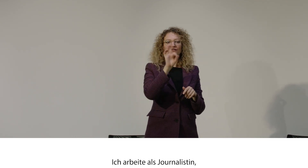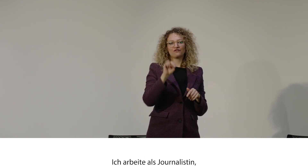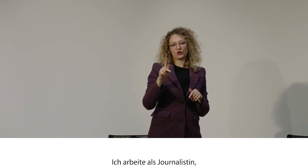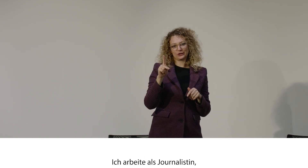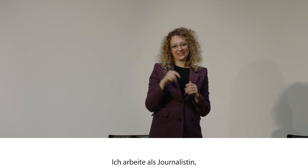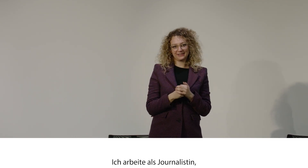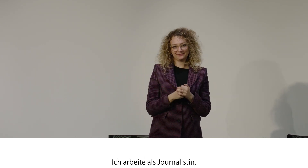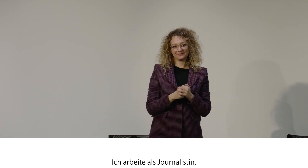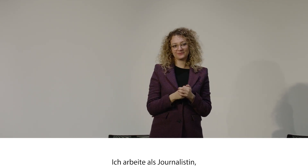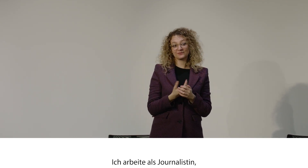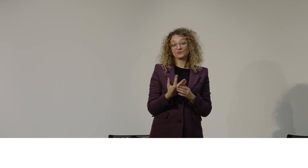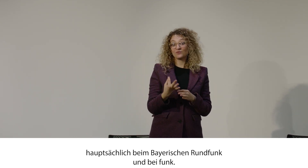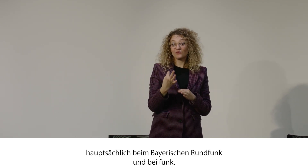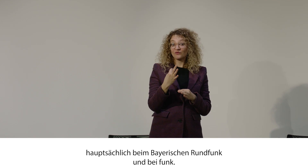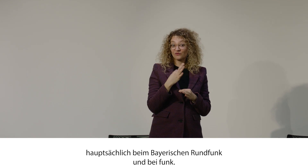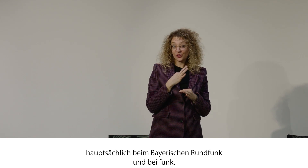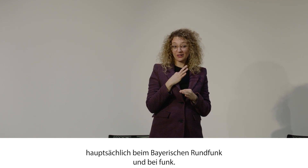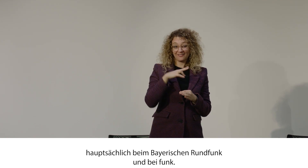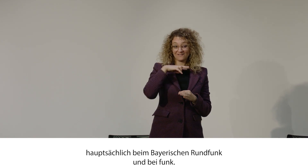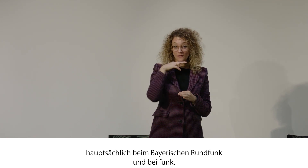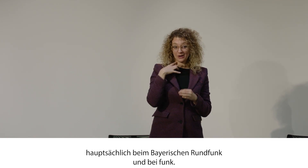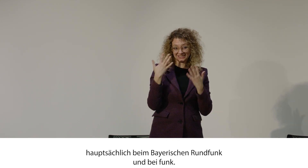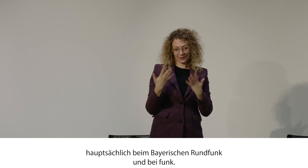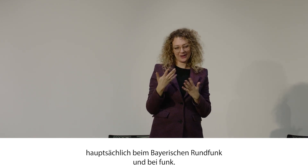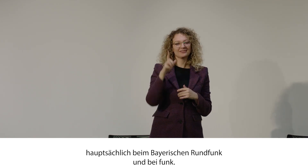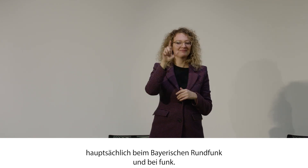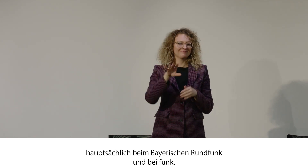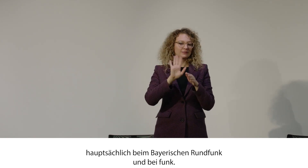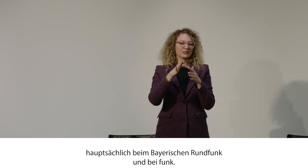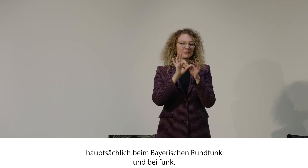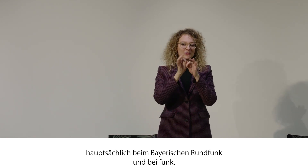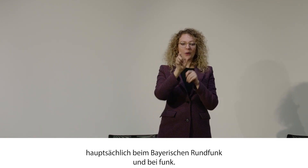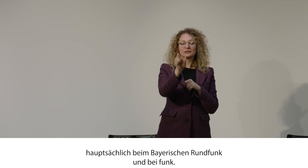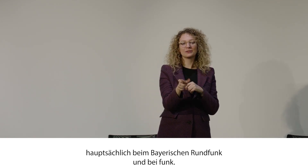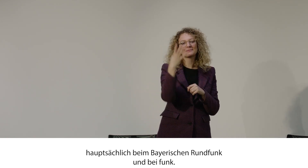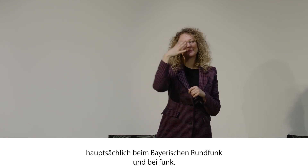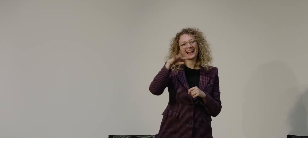Ich arbeite als Journalistin und zwar hauptsächlich beim Bayerischen Rundfunk und bei Funk.